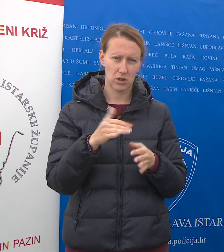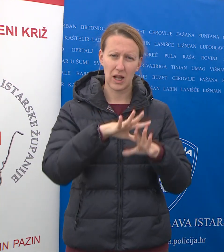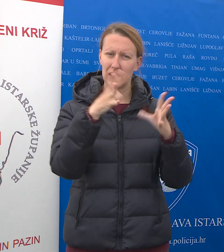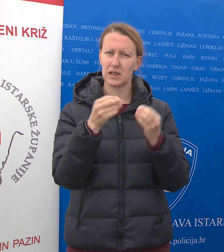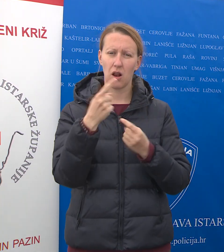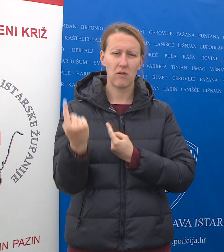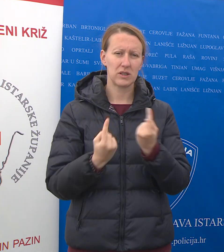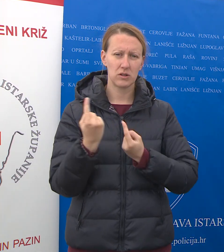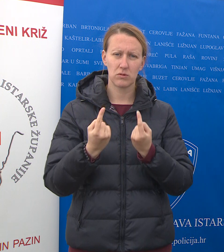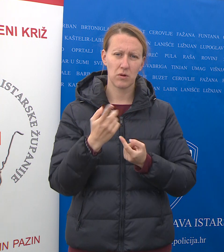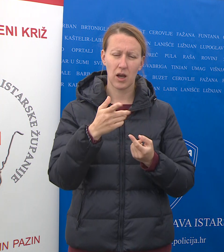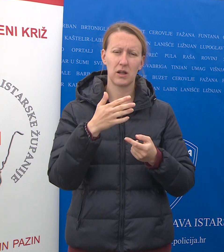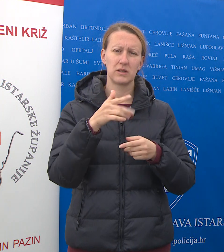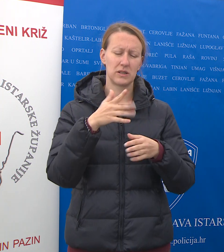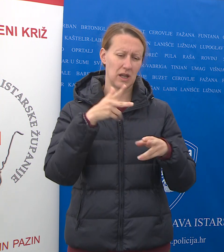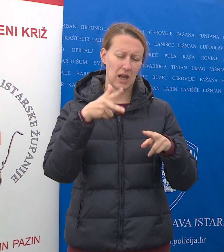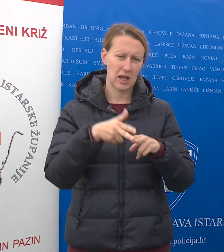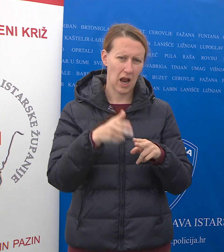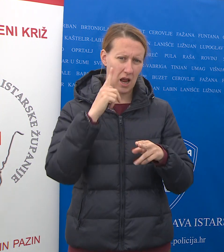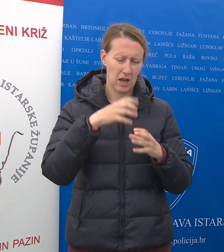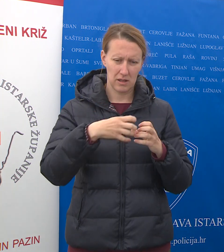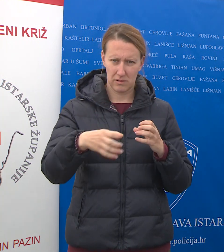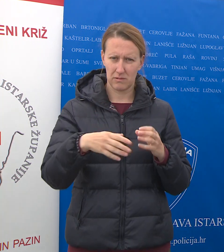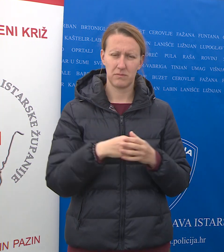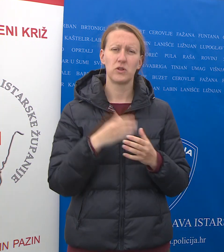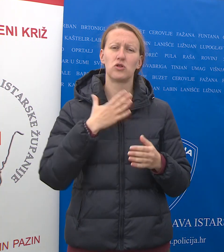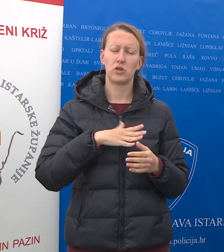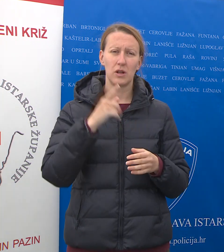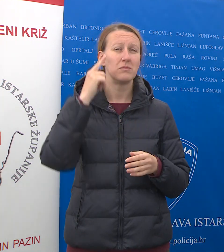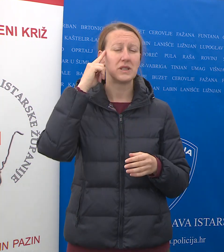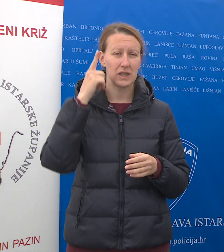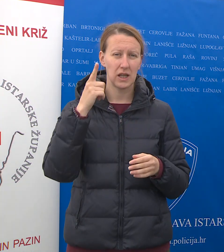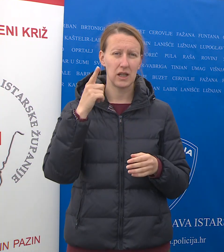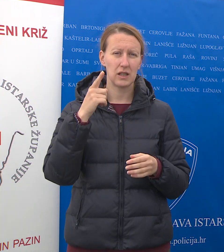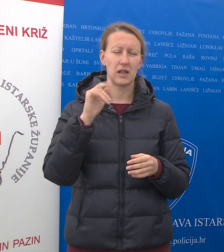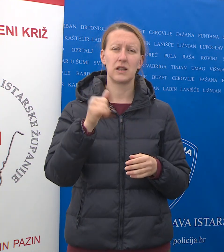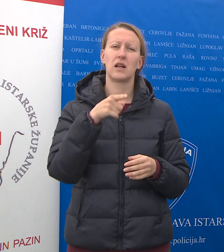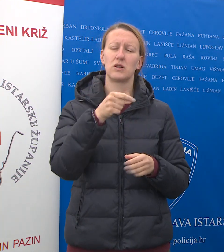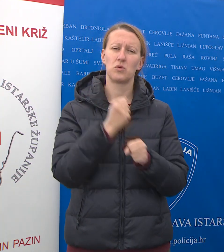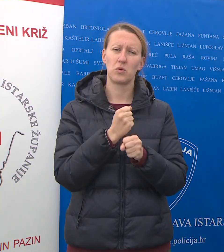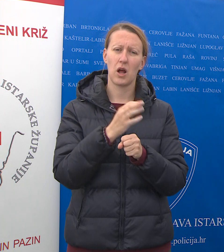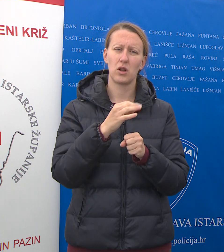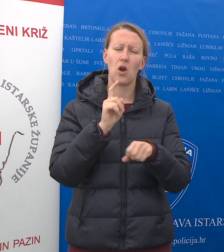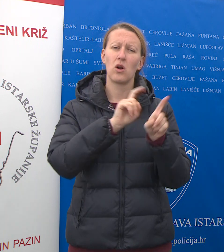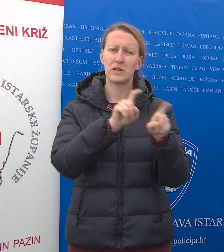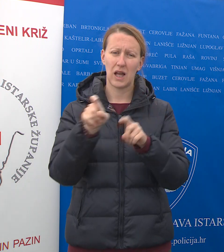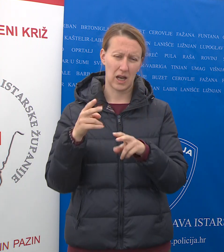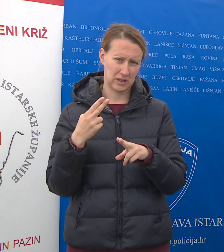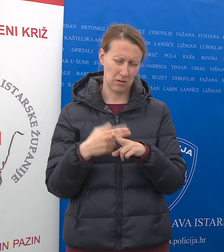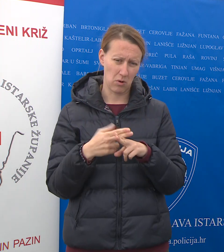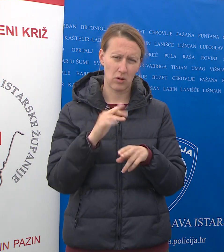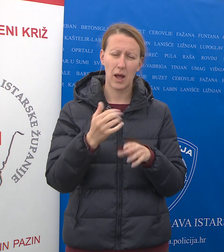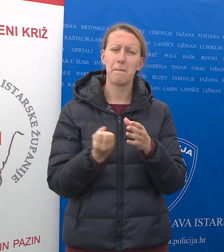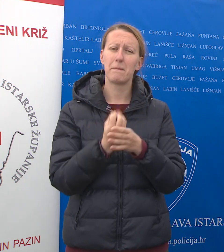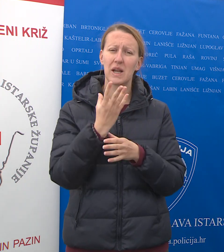cijelu ovu situaciju prevedemo jednom kraju. Želim vas podsjetiti da se tu radi o zaraznoj bolesti, da